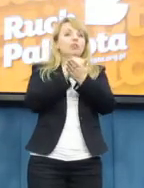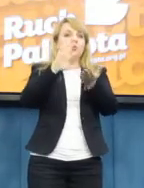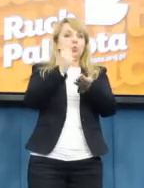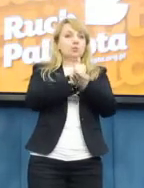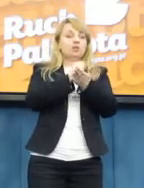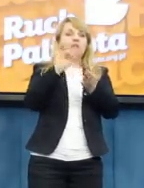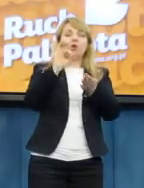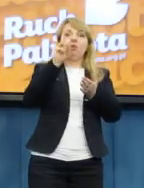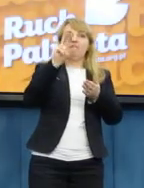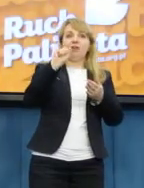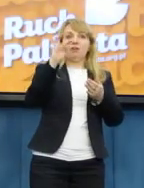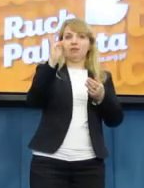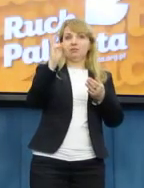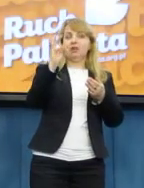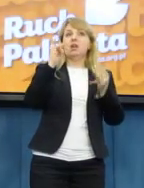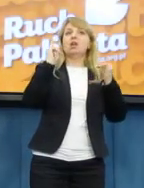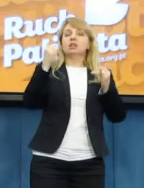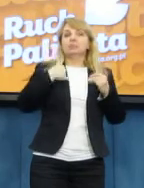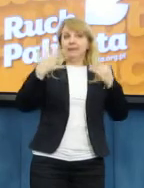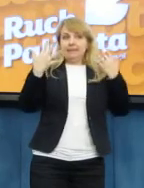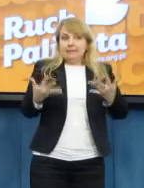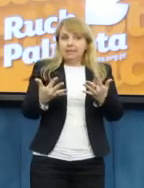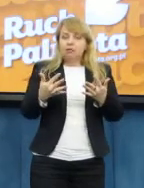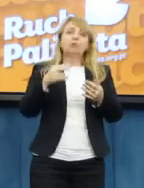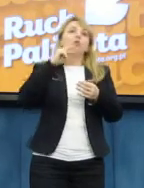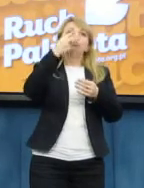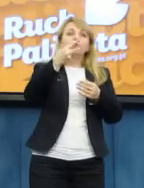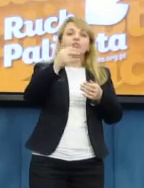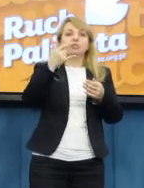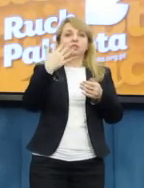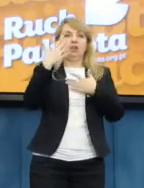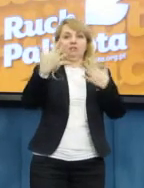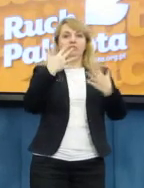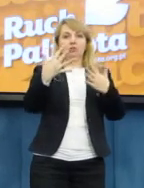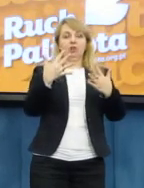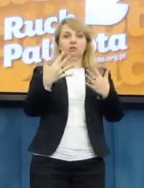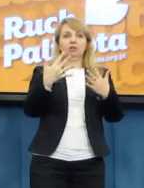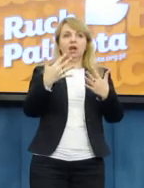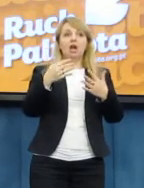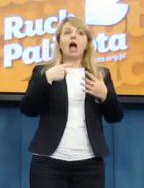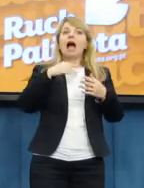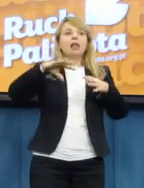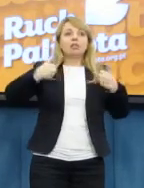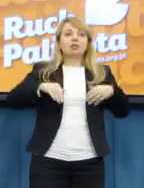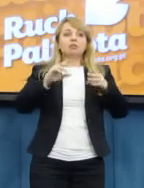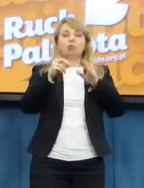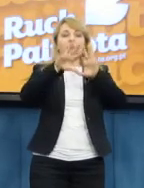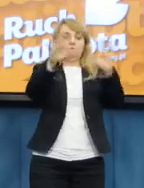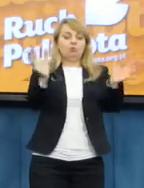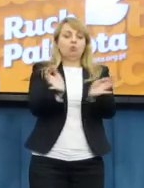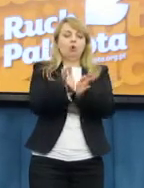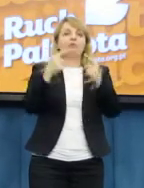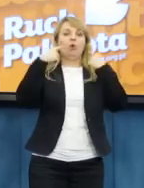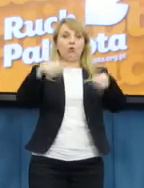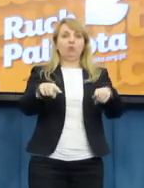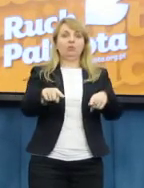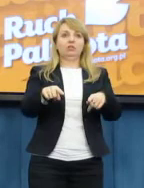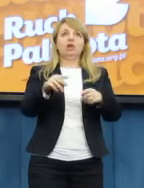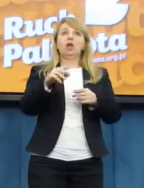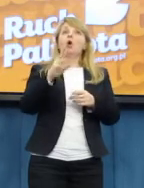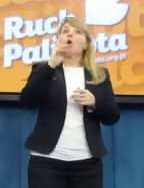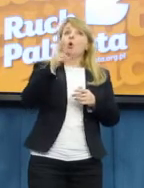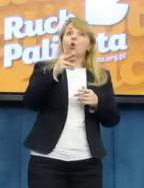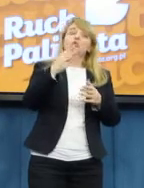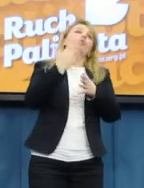spowodować, że będzie stosowana zbiorowa odpowiedzialność. Że jeśli jakieś przedsiębiorstwo wyłudza VAT przy sprzedaży jakichś